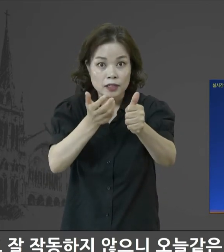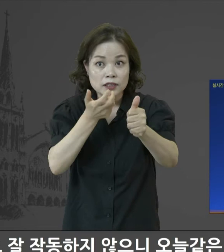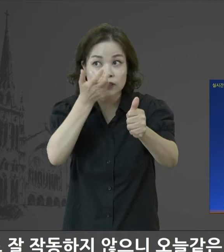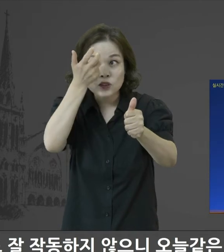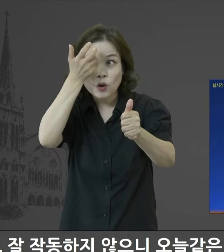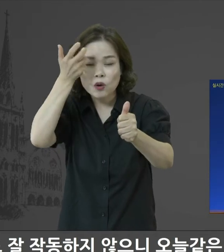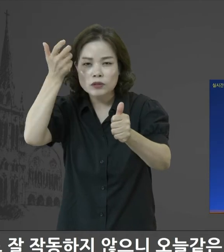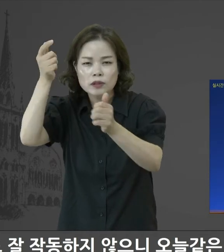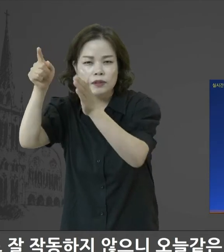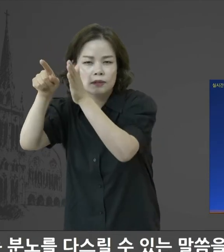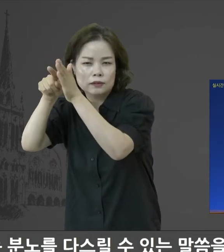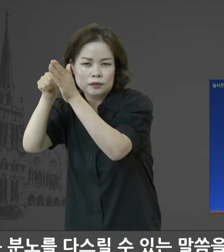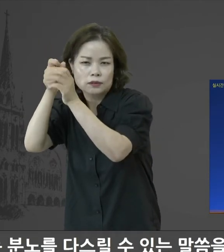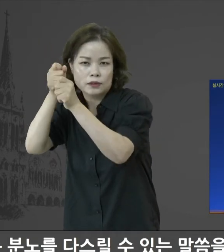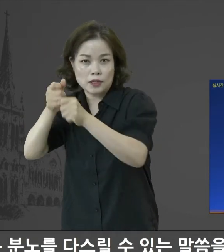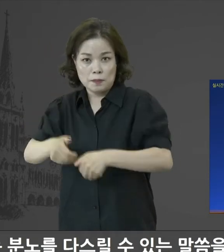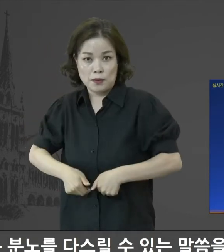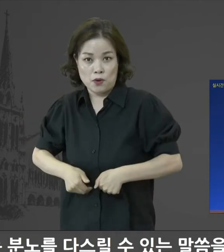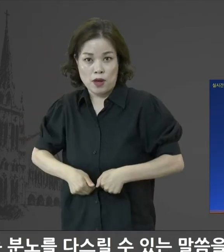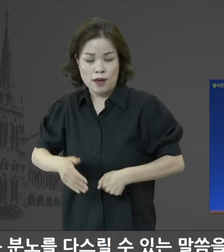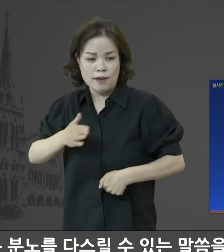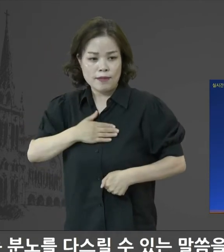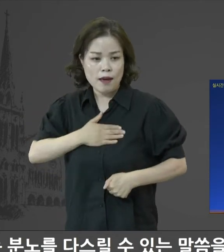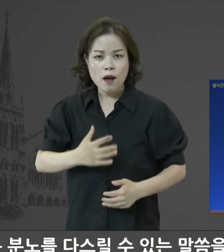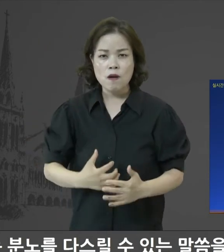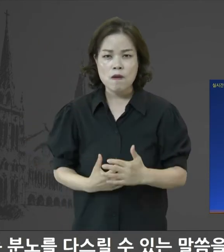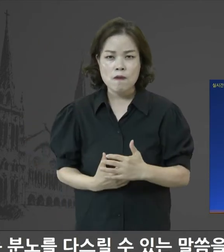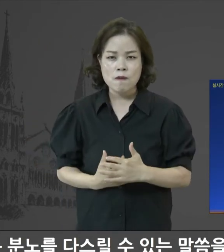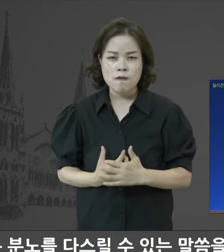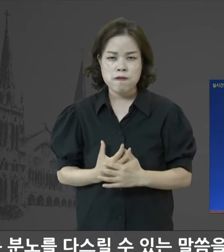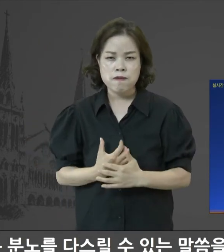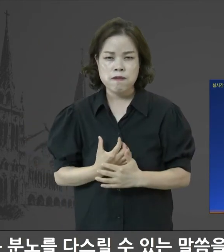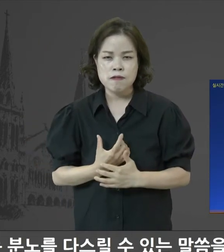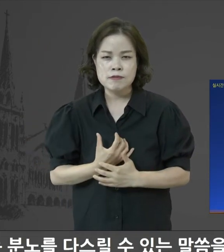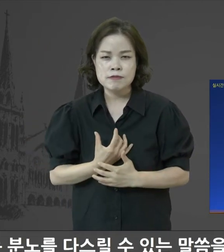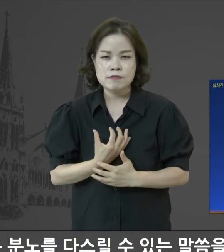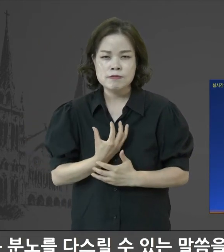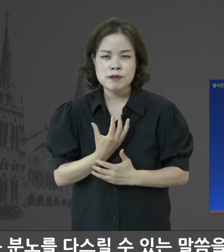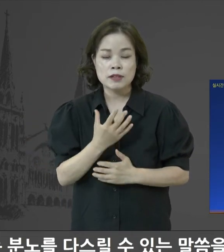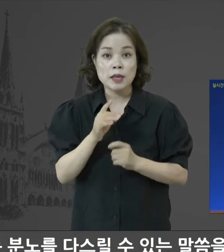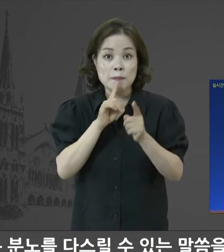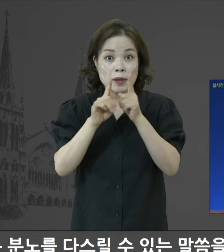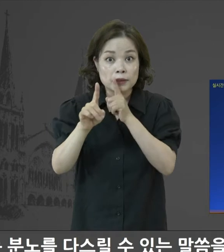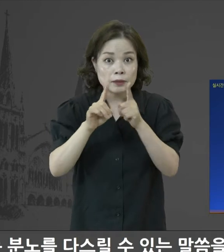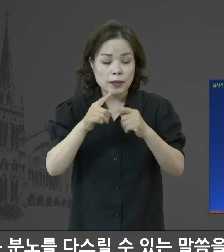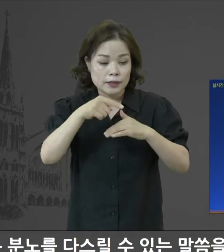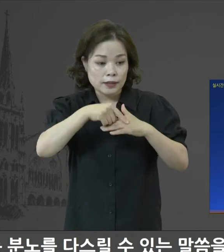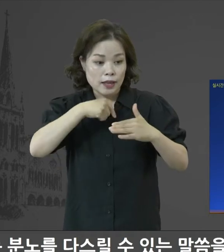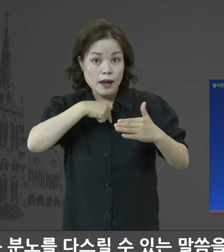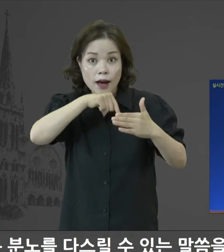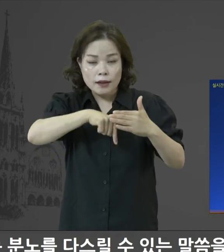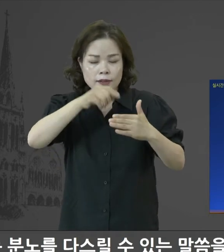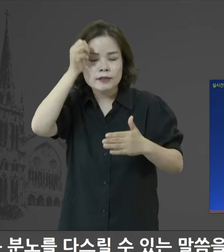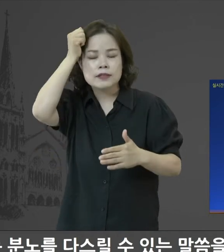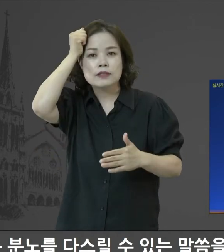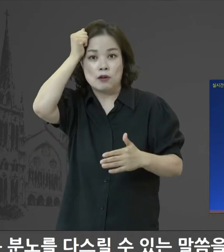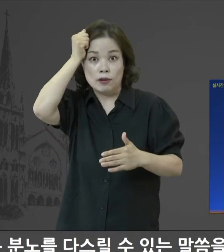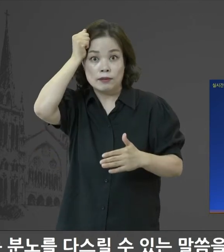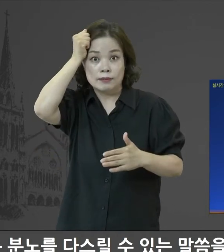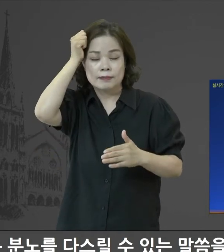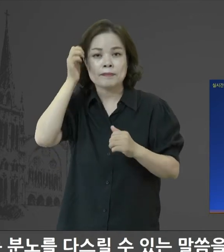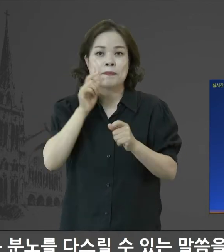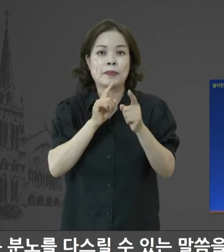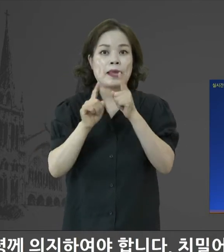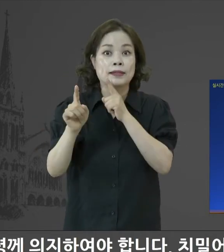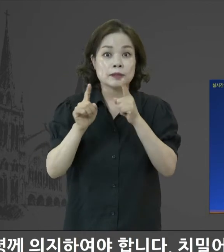성령께 의지해야 됩니다. 내가 치밀어 오른 분노가 있을 때 이 말씀이 내 안에 기억나게 하시고